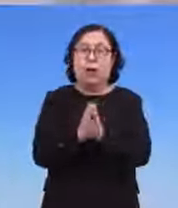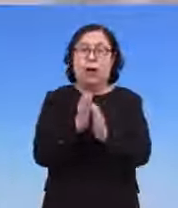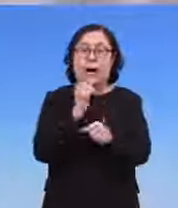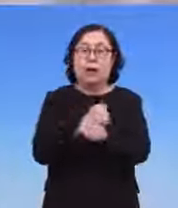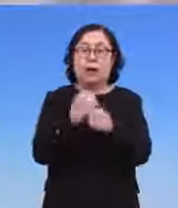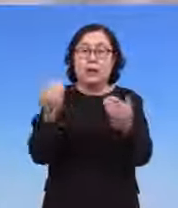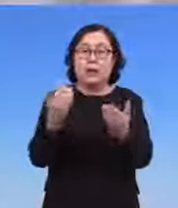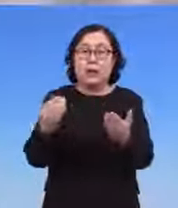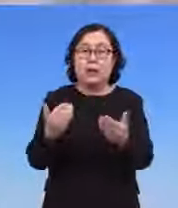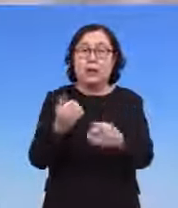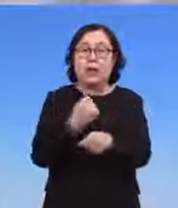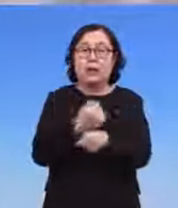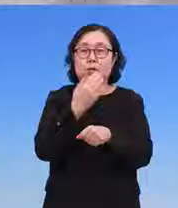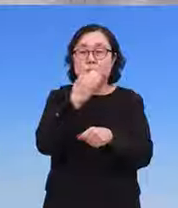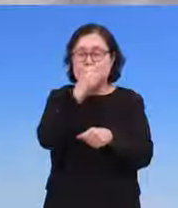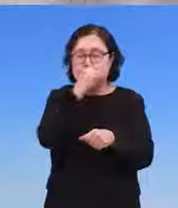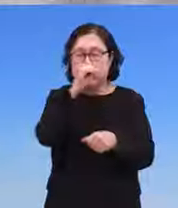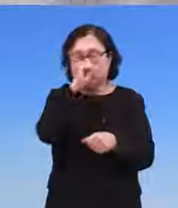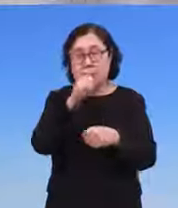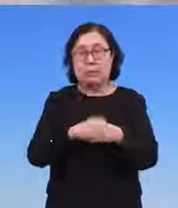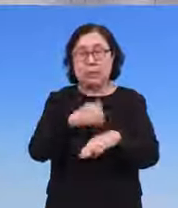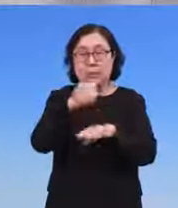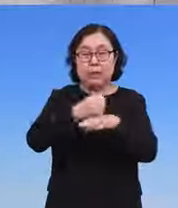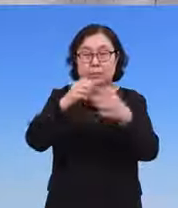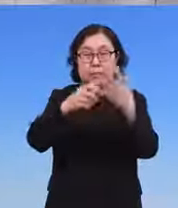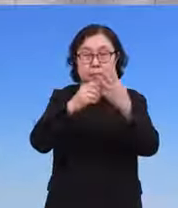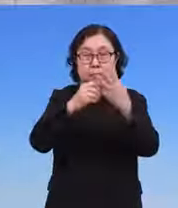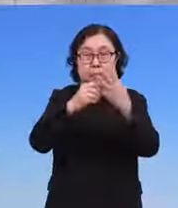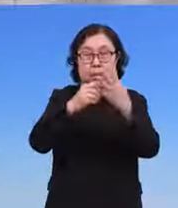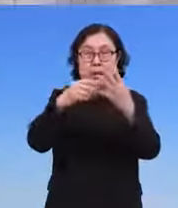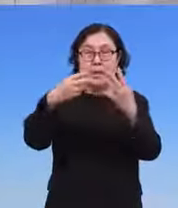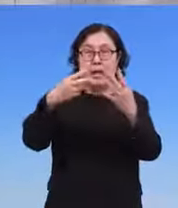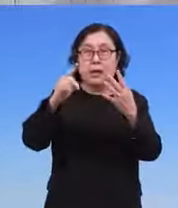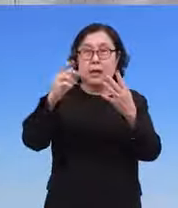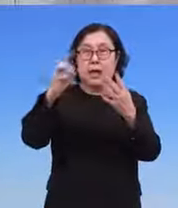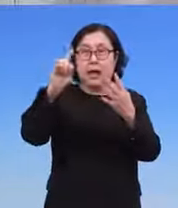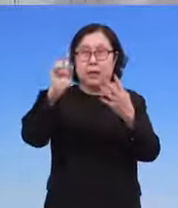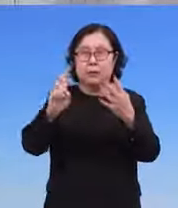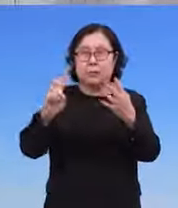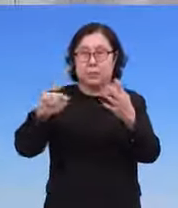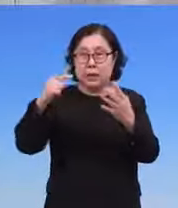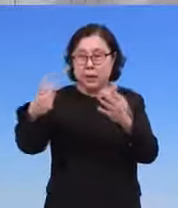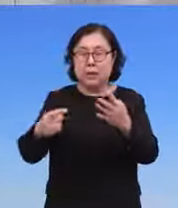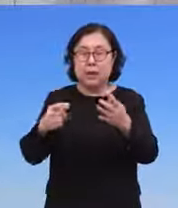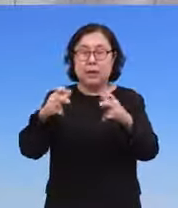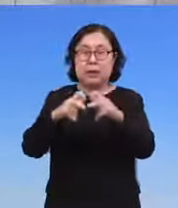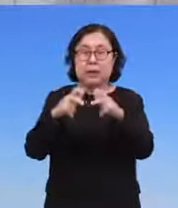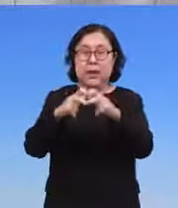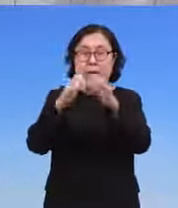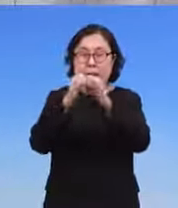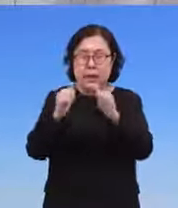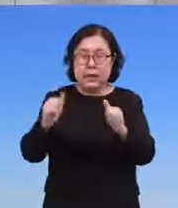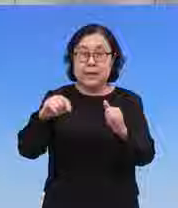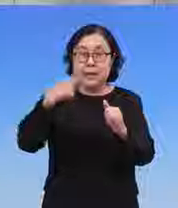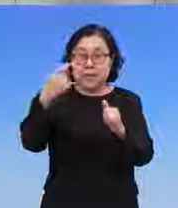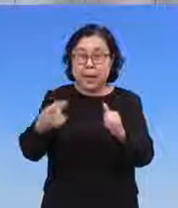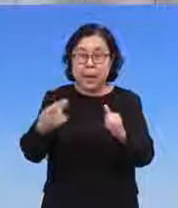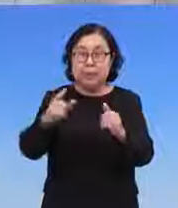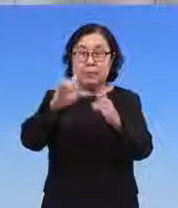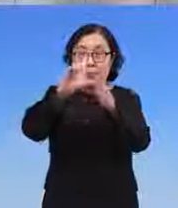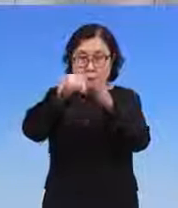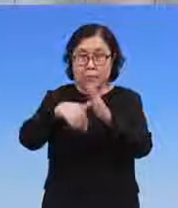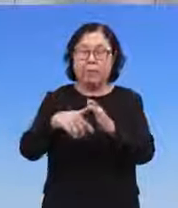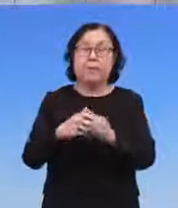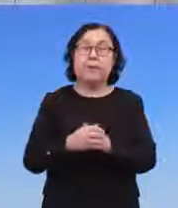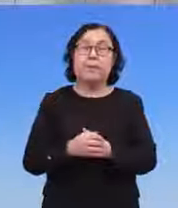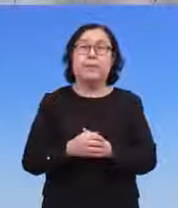젊은이들에게 복음이 이 빛이 되고 희망이 되겠냐는 겁니다. 마지막 네 번째 다음 세대는 장애인 다음 세대예요. 이미 우리가